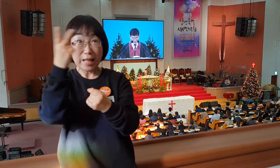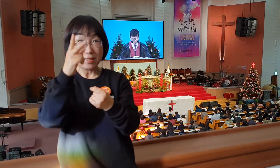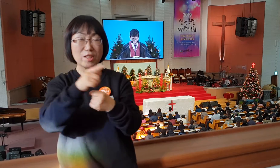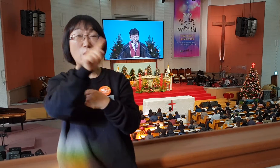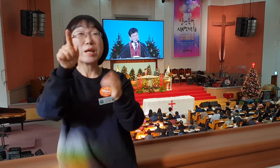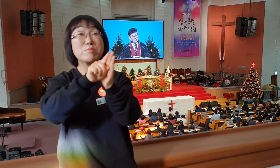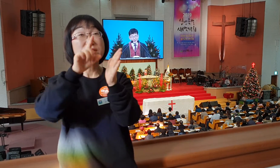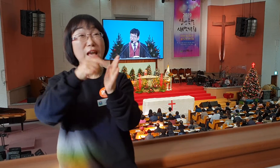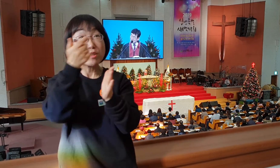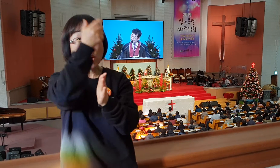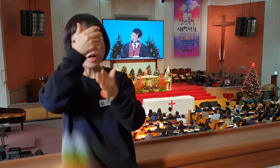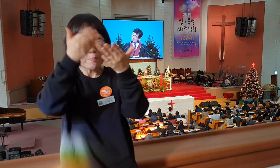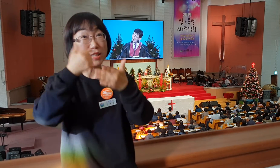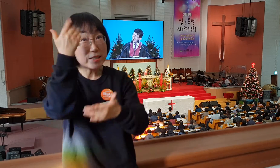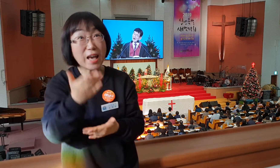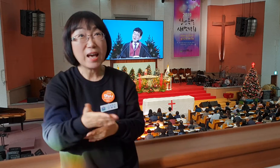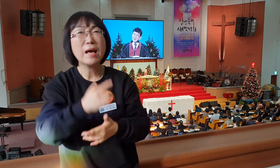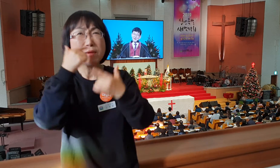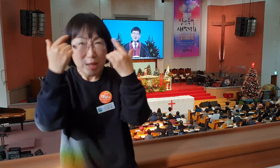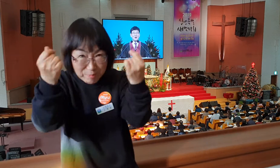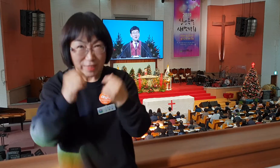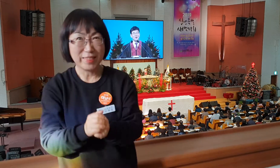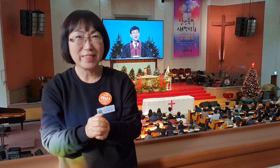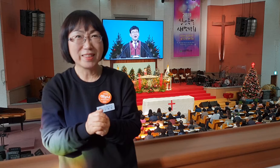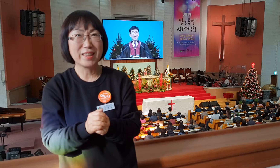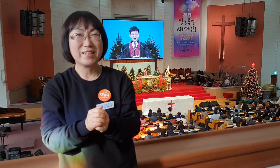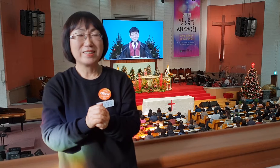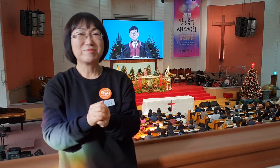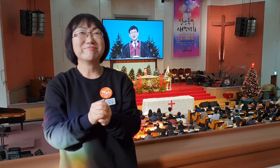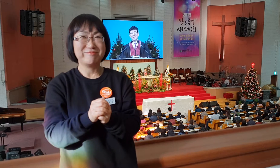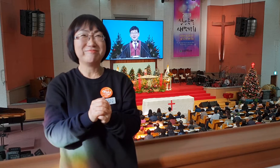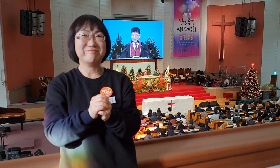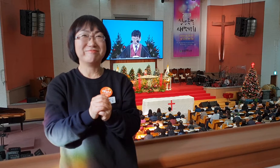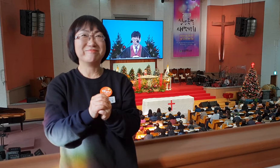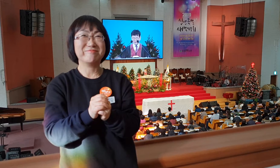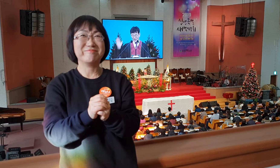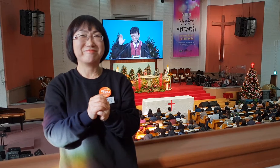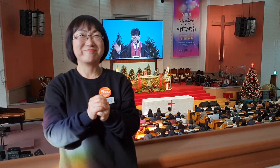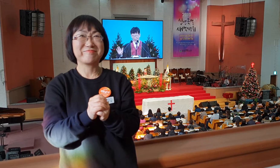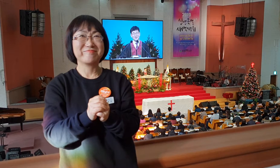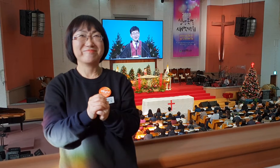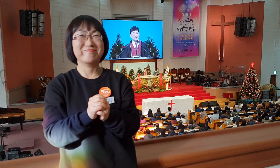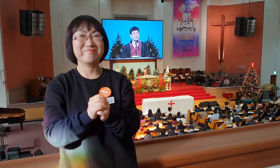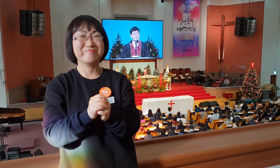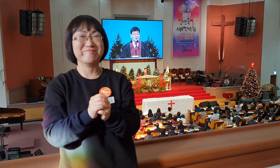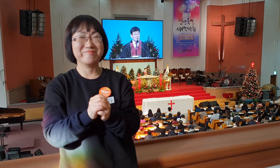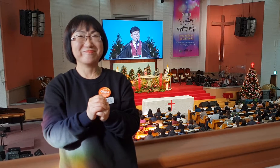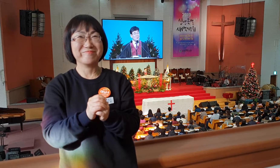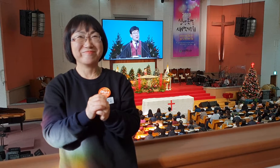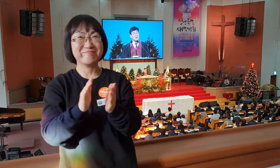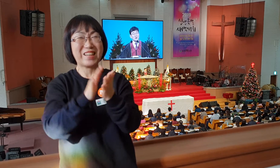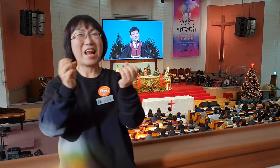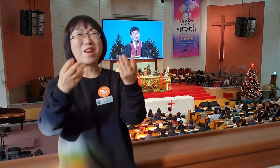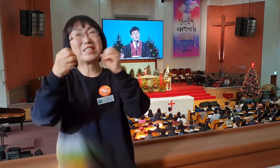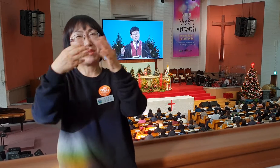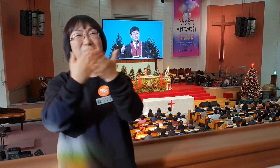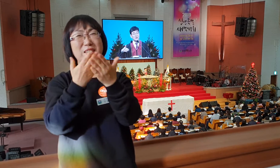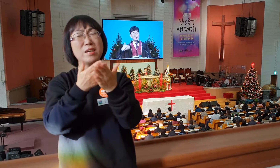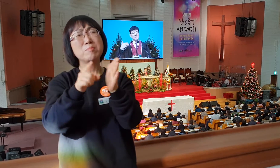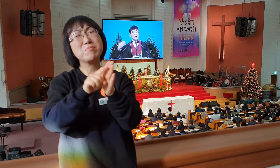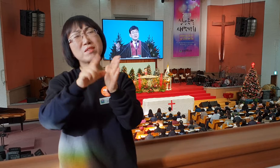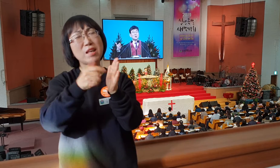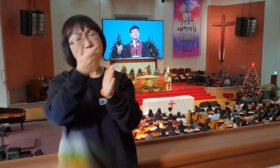너희가 믿을 때 성령을 받았느냐? 아멘. 할렐루야. 김종대 권사님 감사합니다. 너희가 믿을 때 성령을